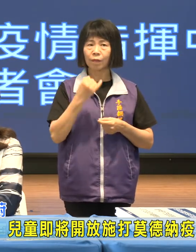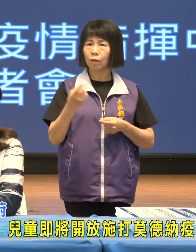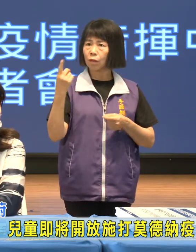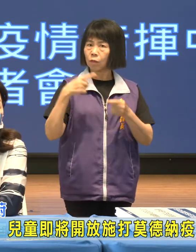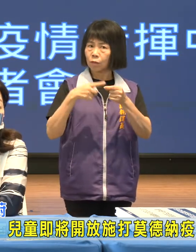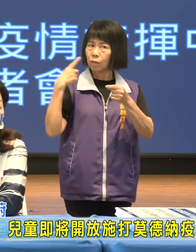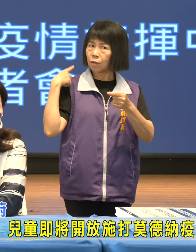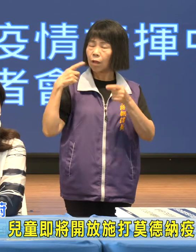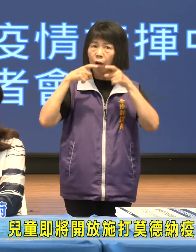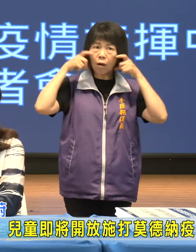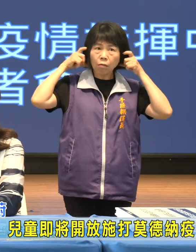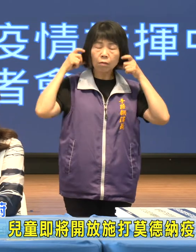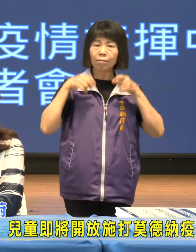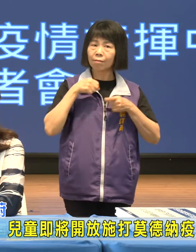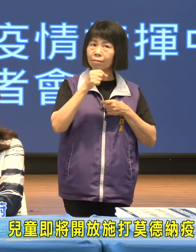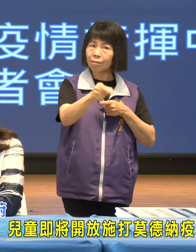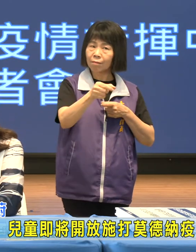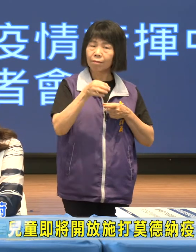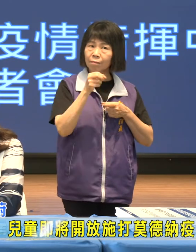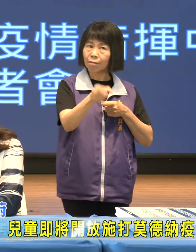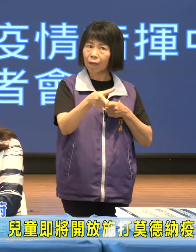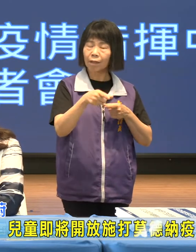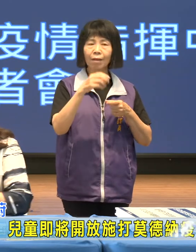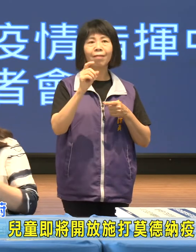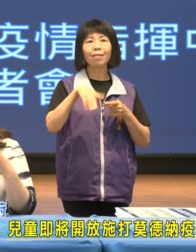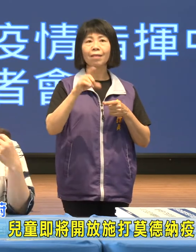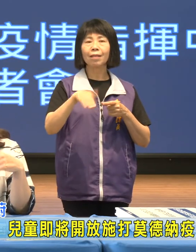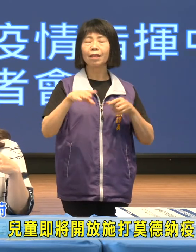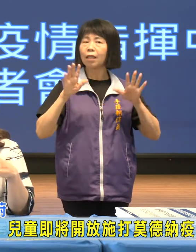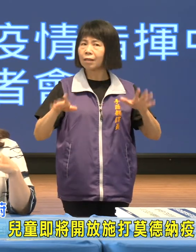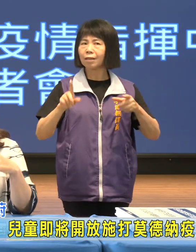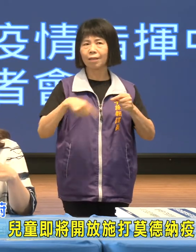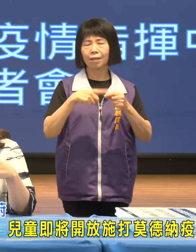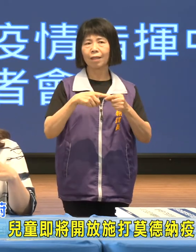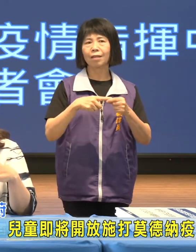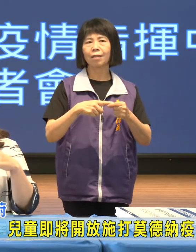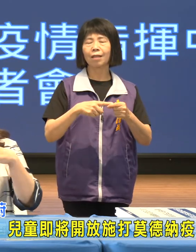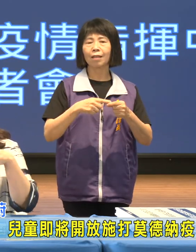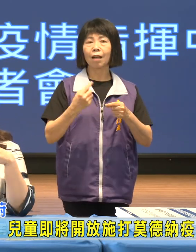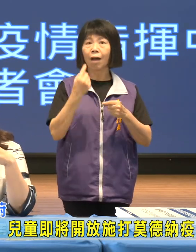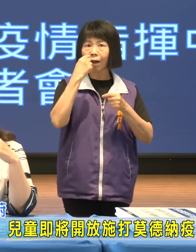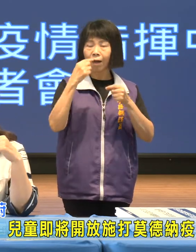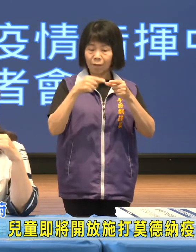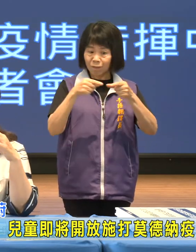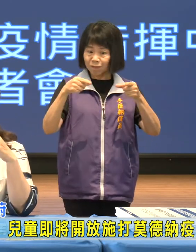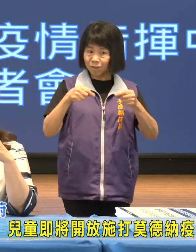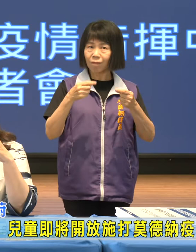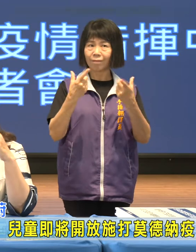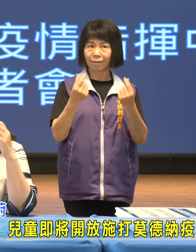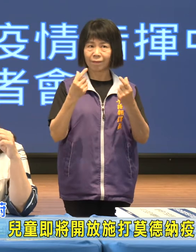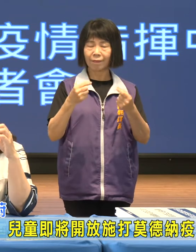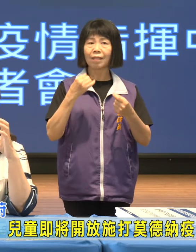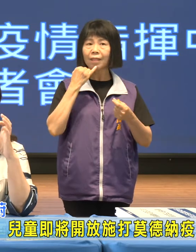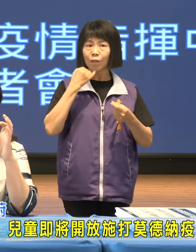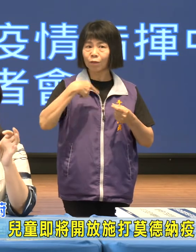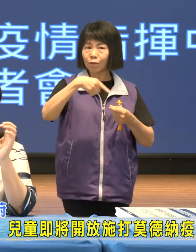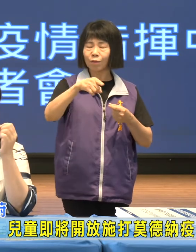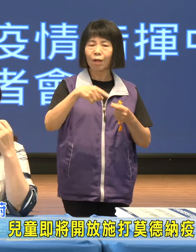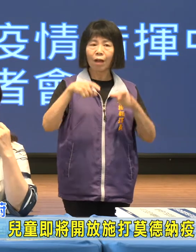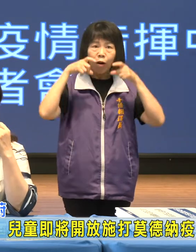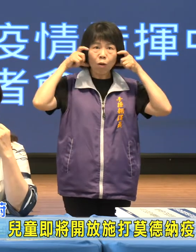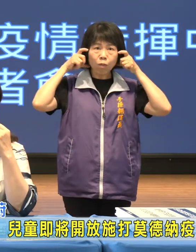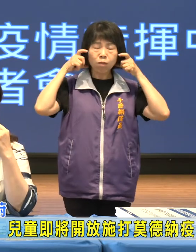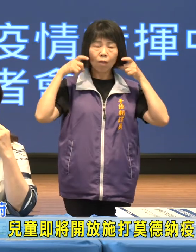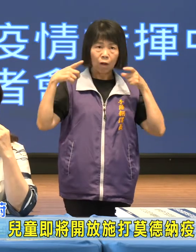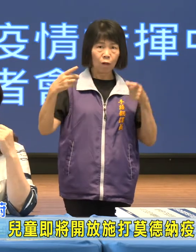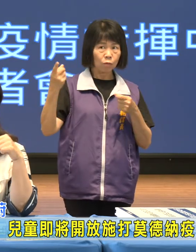制的口罩的西药房的药房的话，今年快筛试剂也在这个可以买口罩